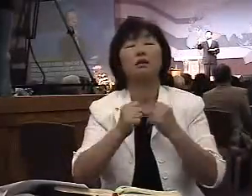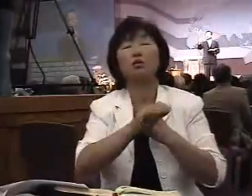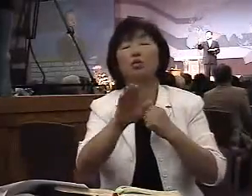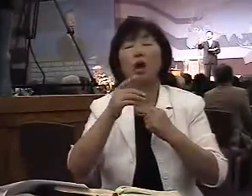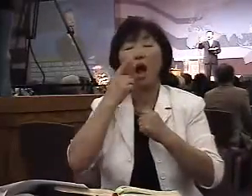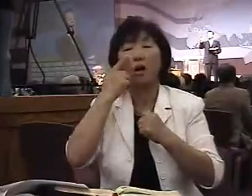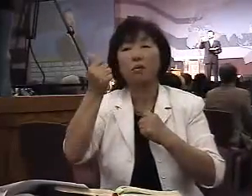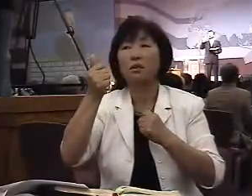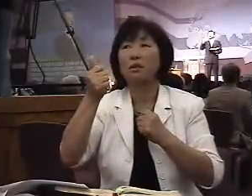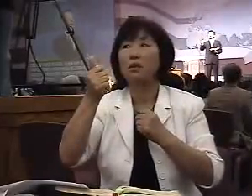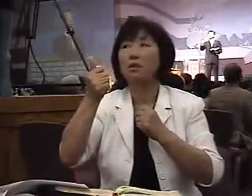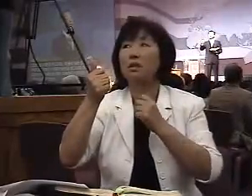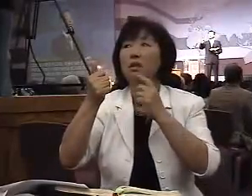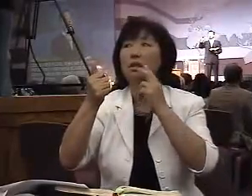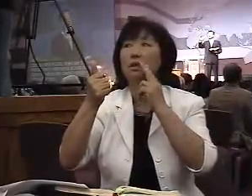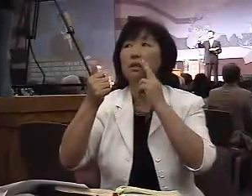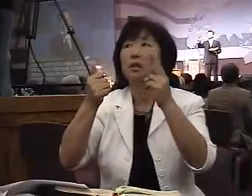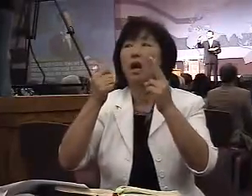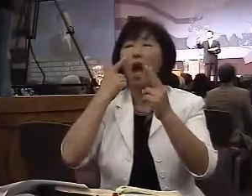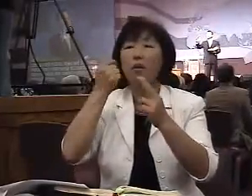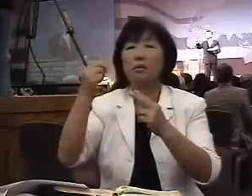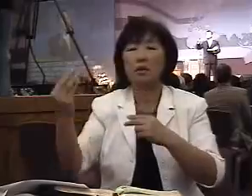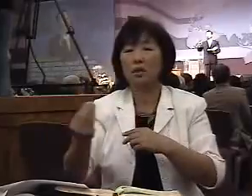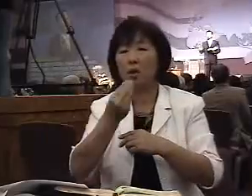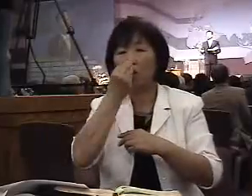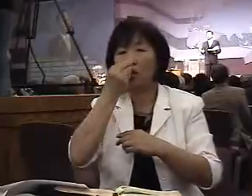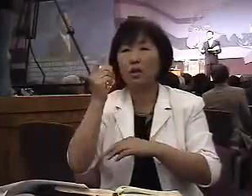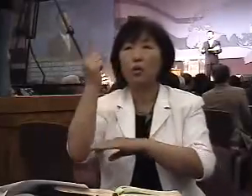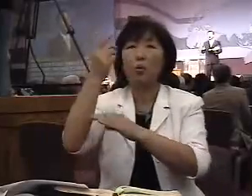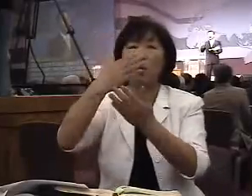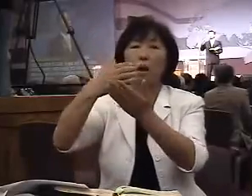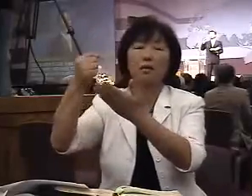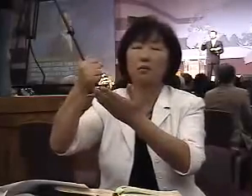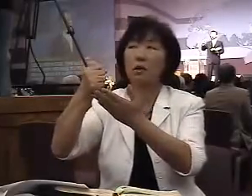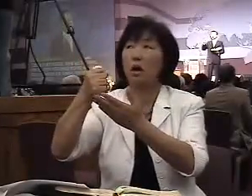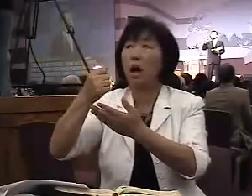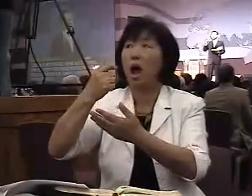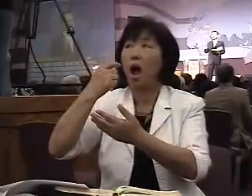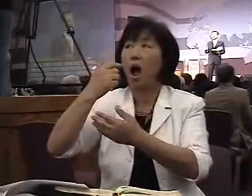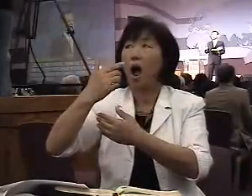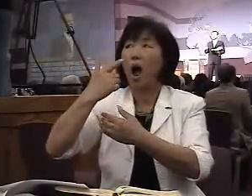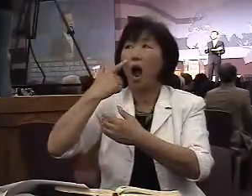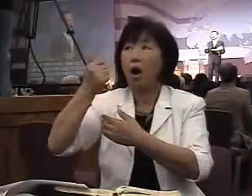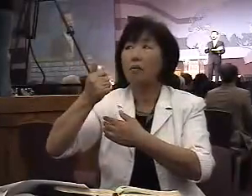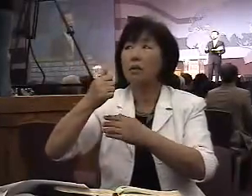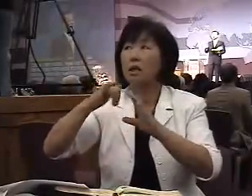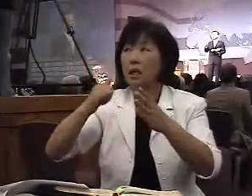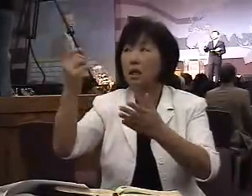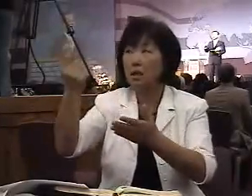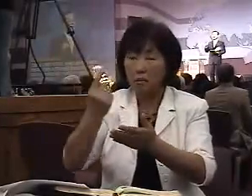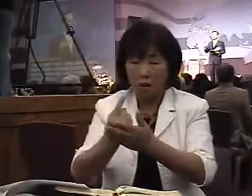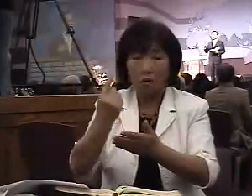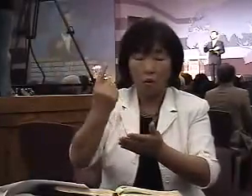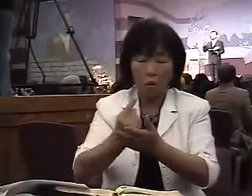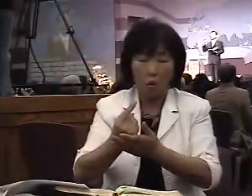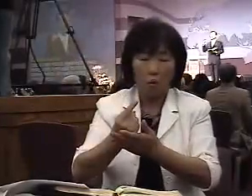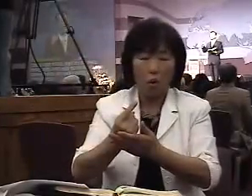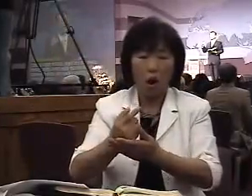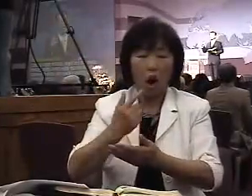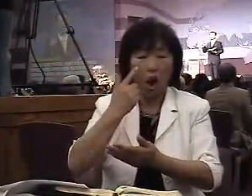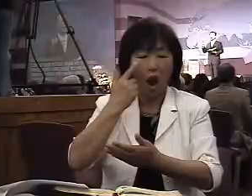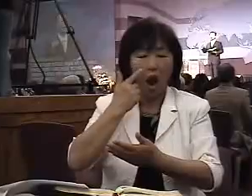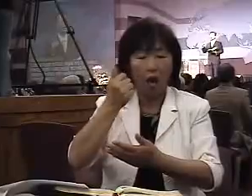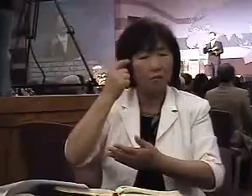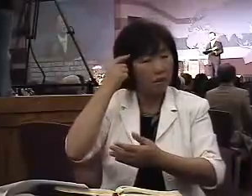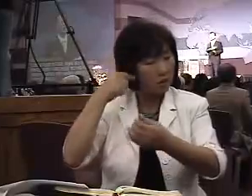우리 아버지의 이름이 거룩히 높임을 받으시며 아버지의 나라가 임하소서. 아버지의 뜻이 하늘에서